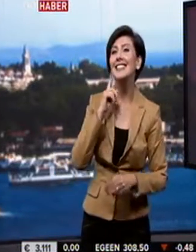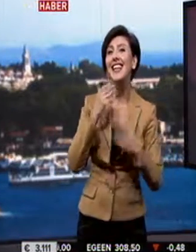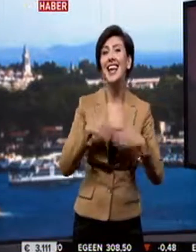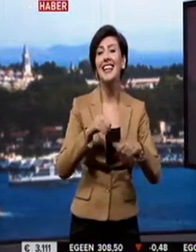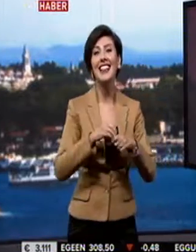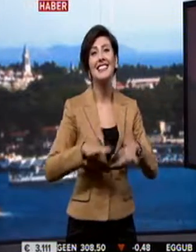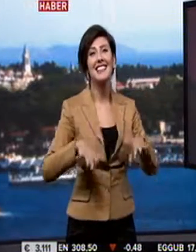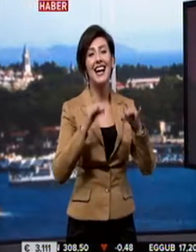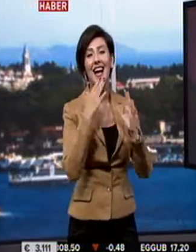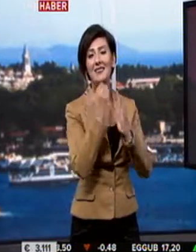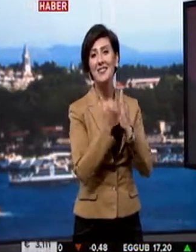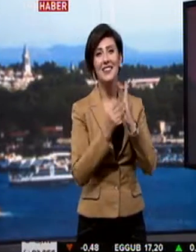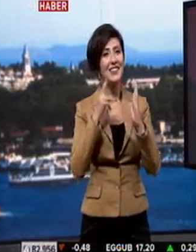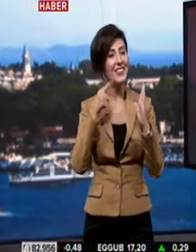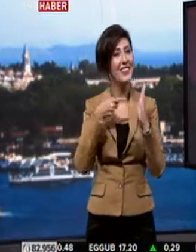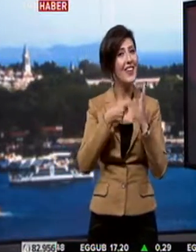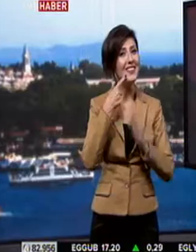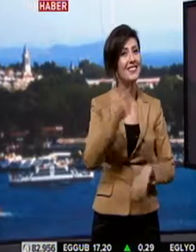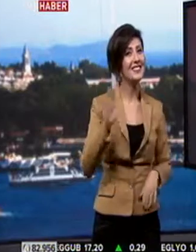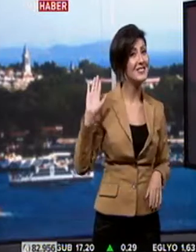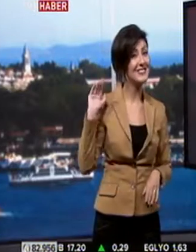İşitme engelliler için hazırladığımız